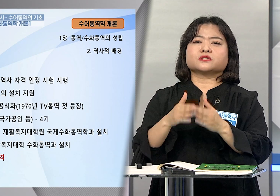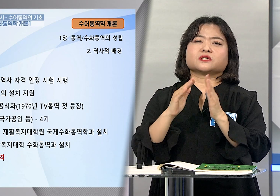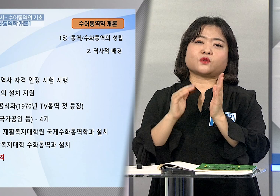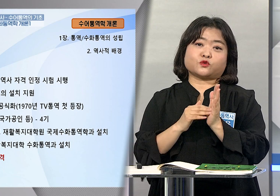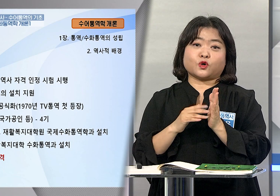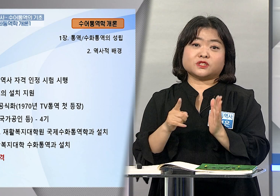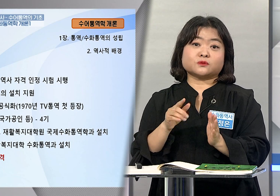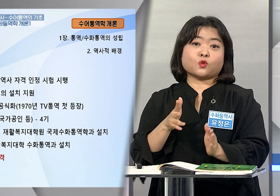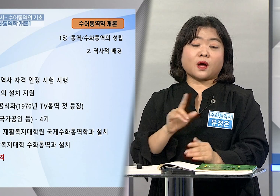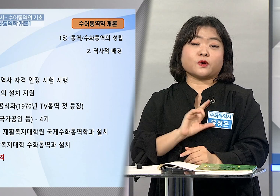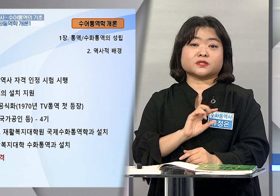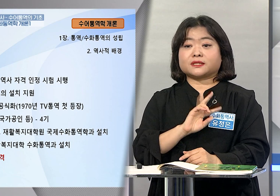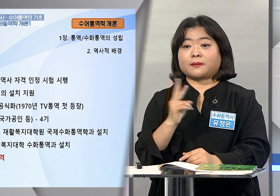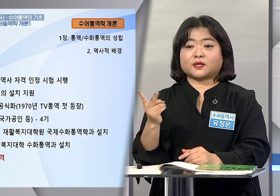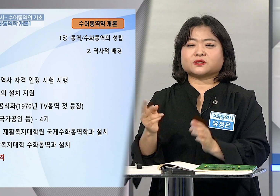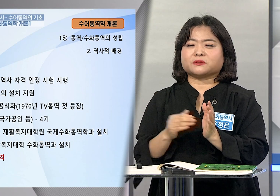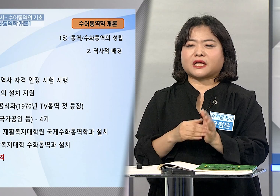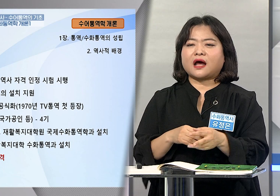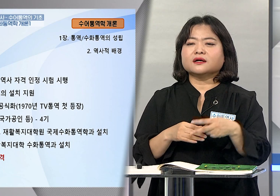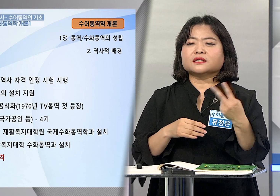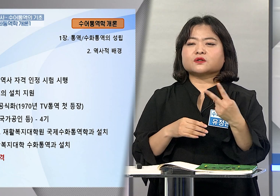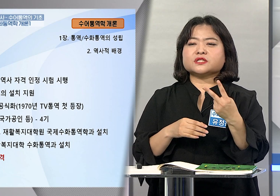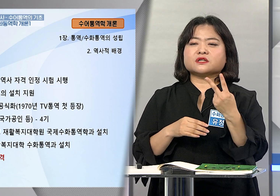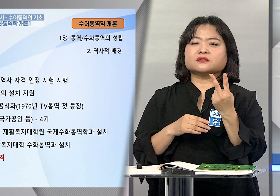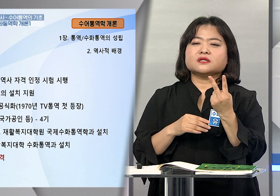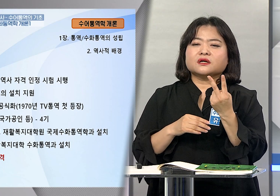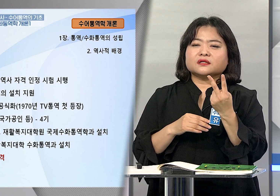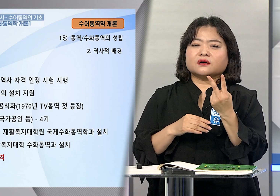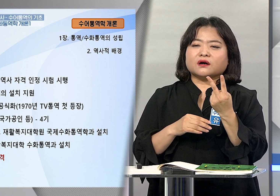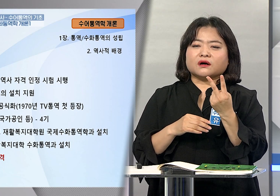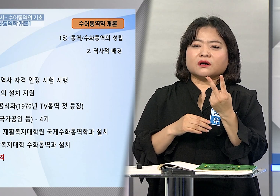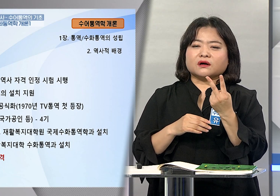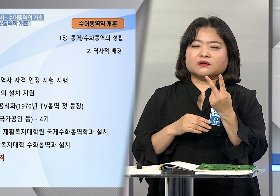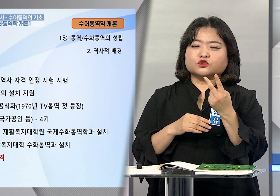통역학과로 설치가 됐고요. 지금은 과 명칭이 다 바뀌었습니다. 그리고